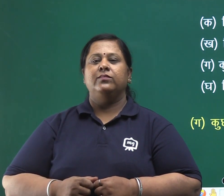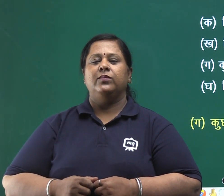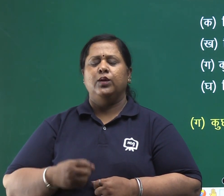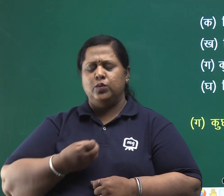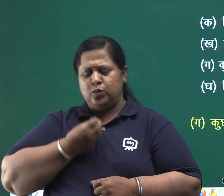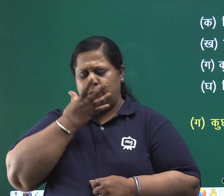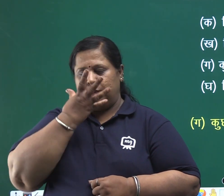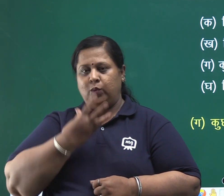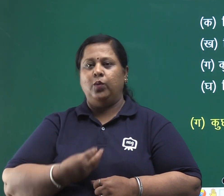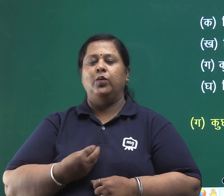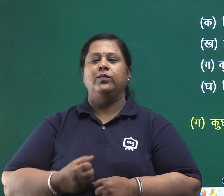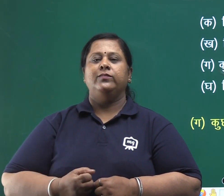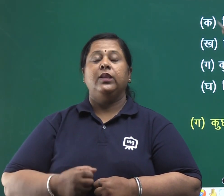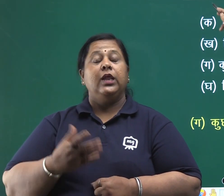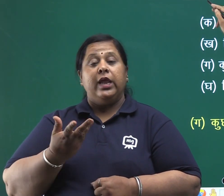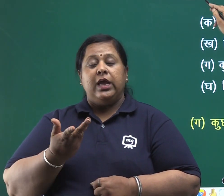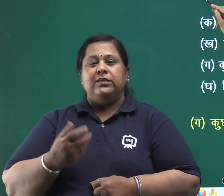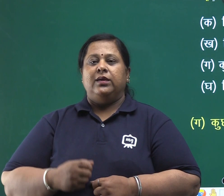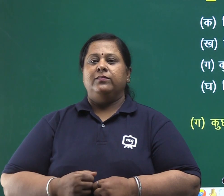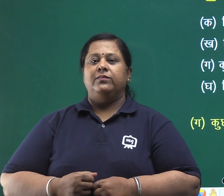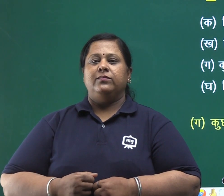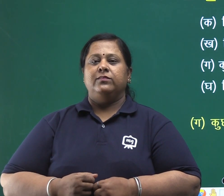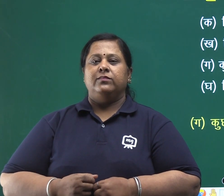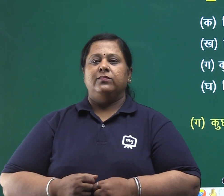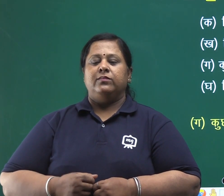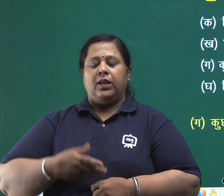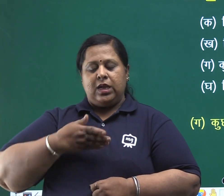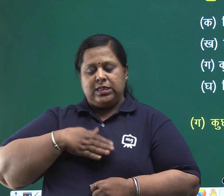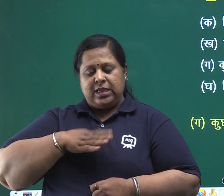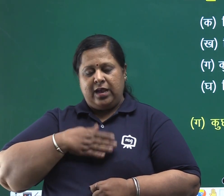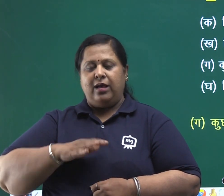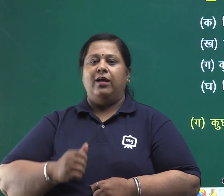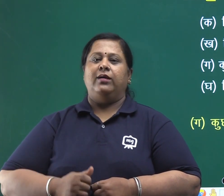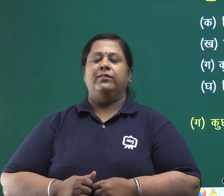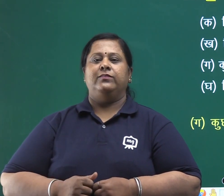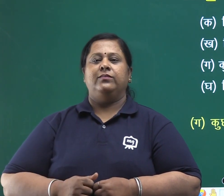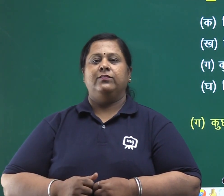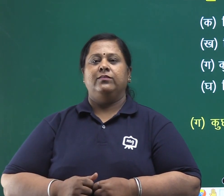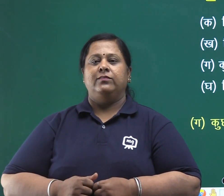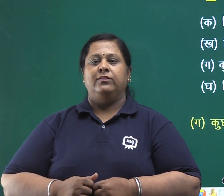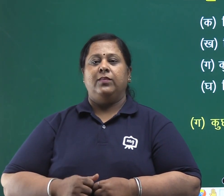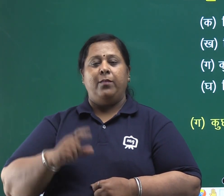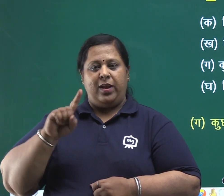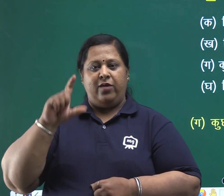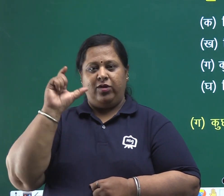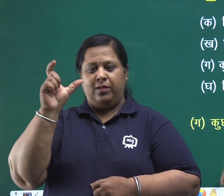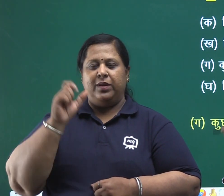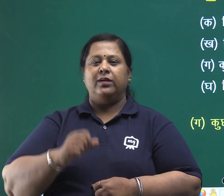सुख दुख को कैसे सह रहा है? पहला विकल्प